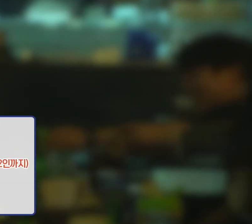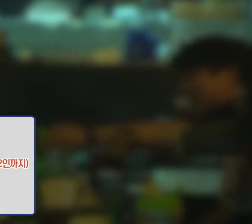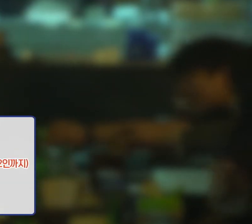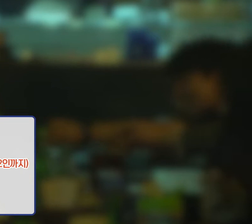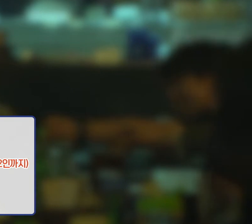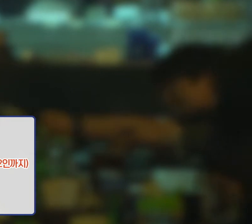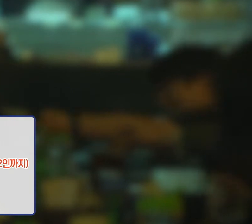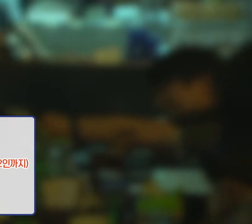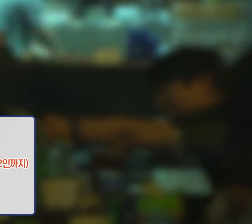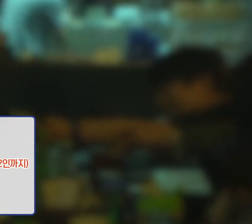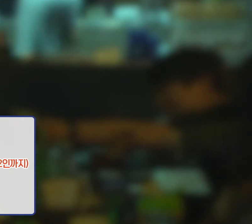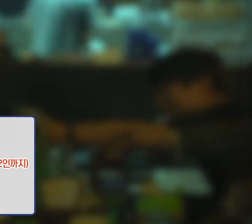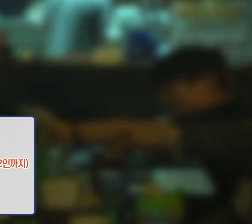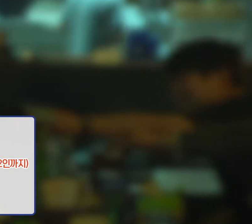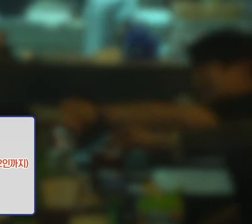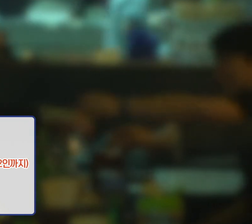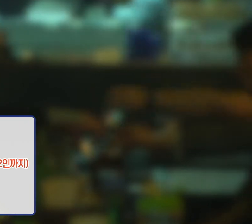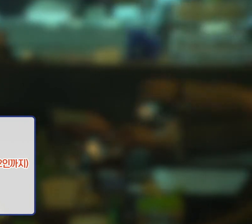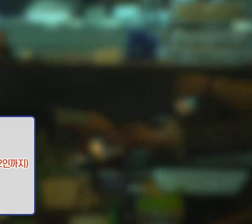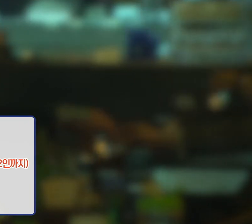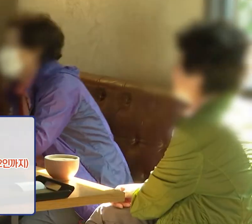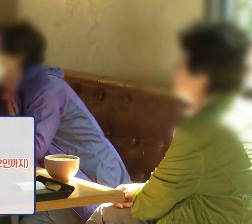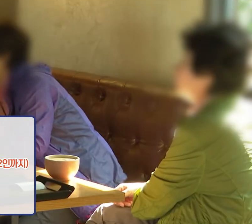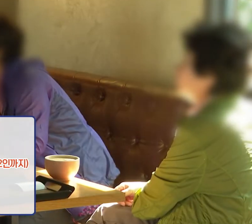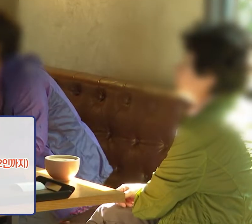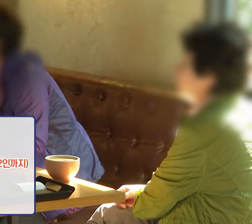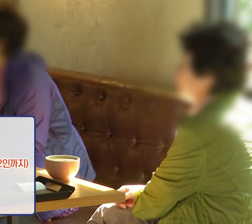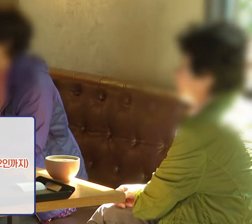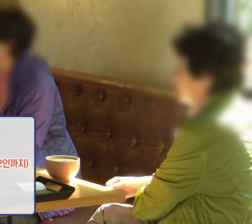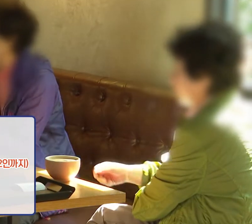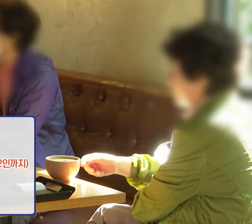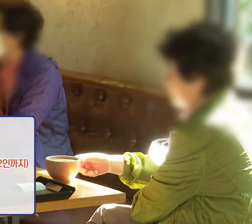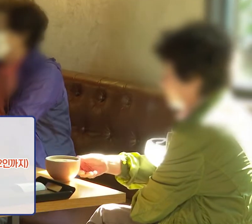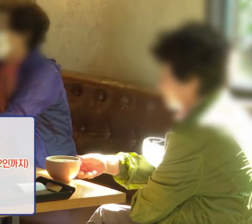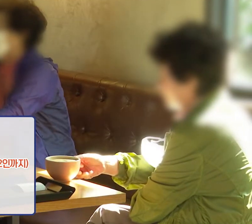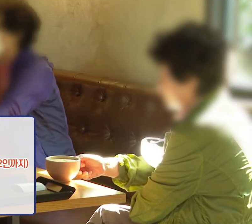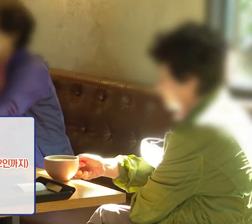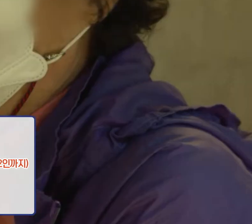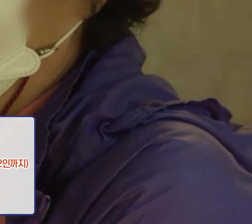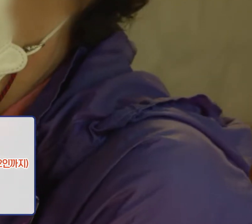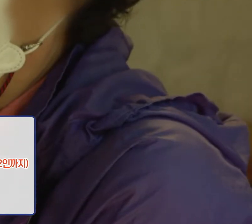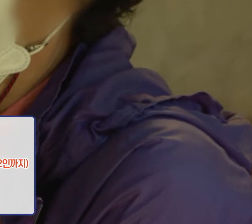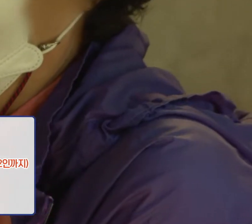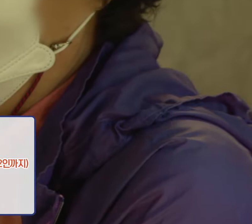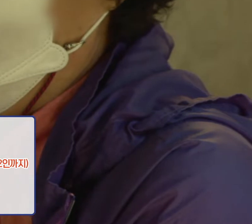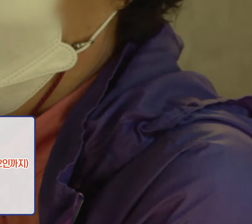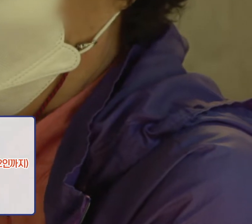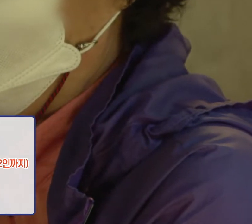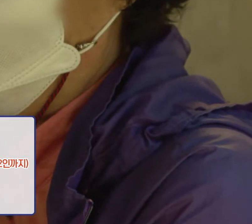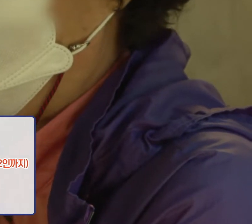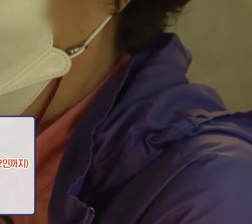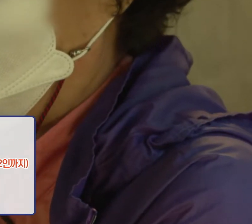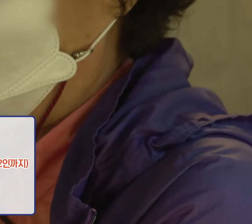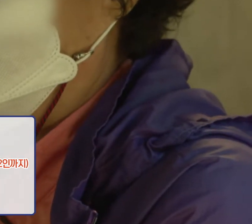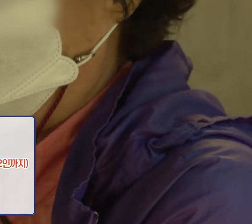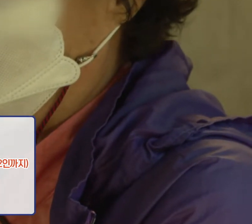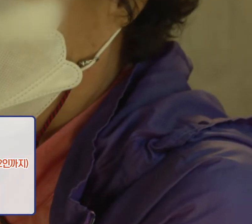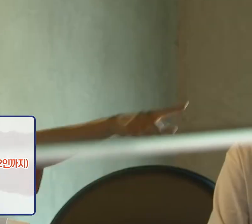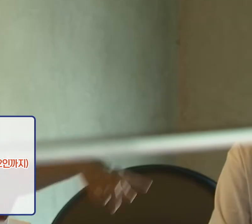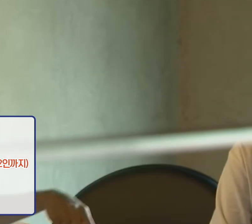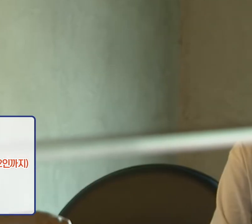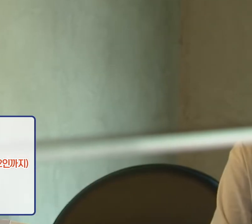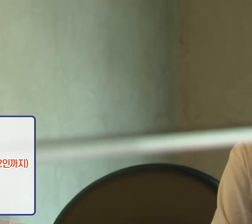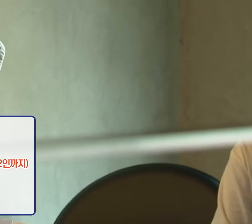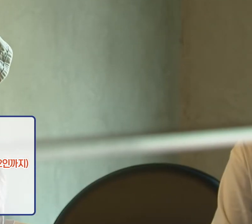시간에 관계없이 4명까지였던 것이 4단계에서는 오후 6시 이전에는 4명, 이후부터는 2명까지만